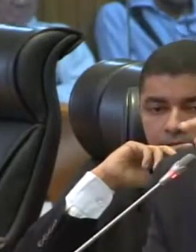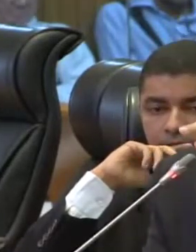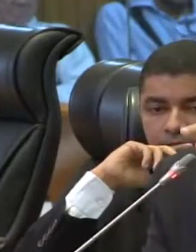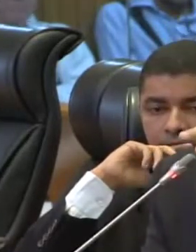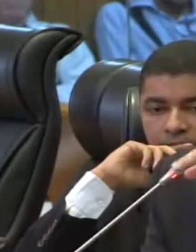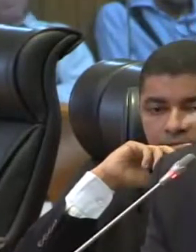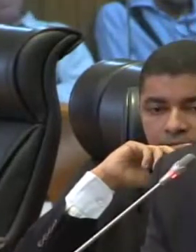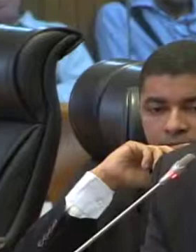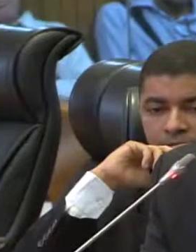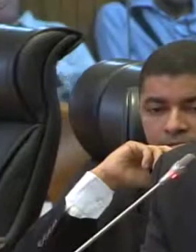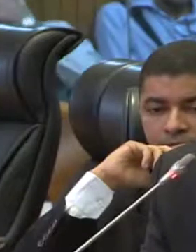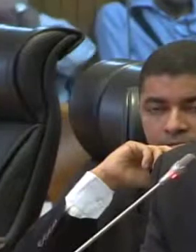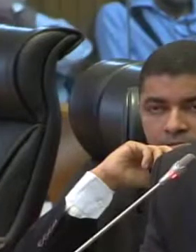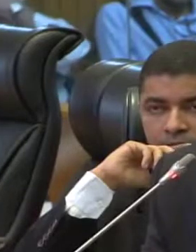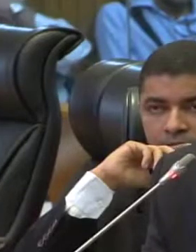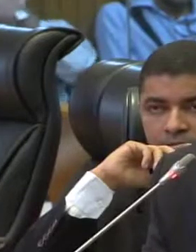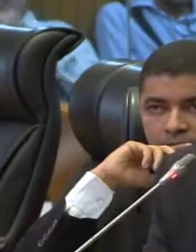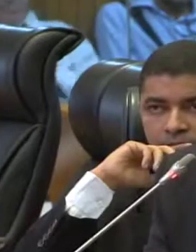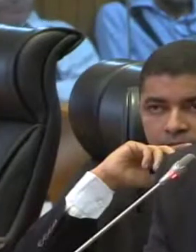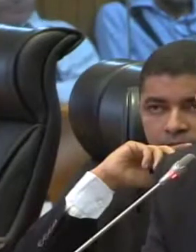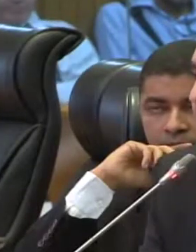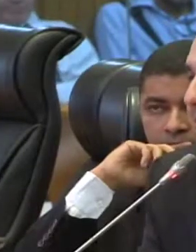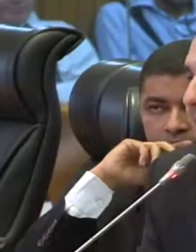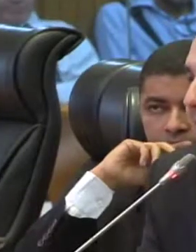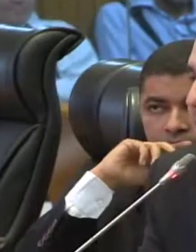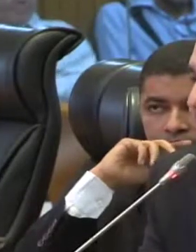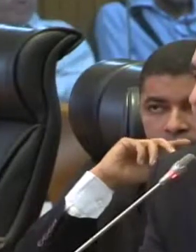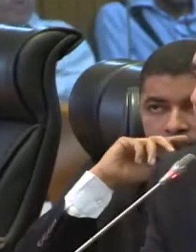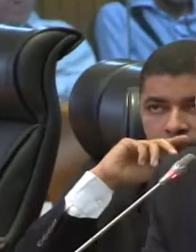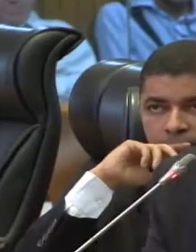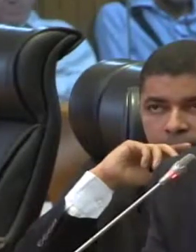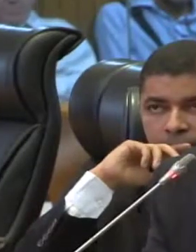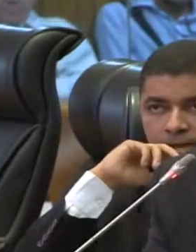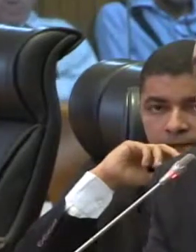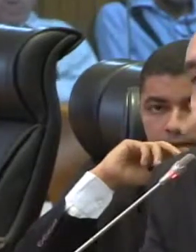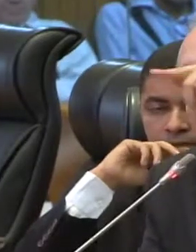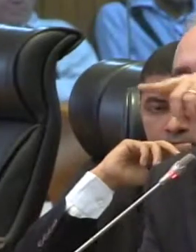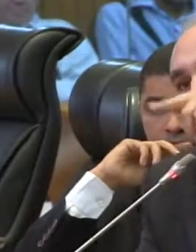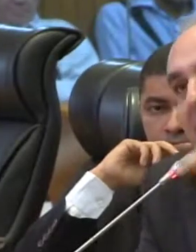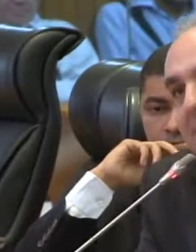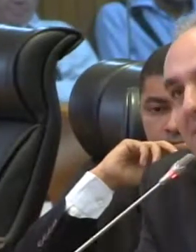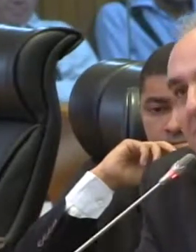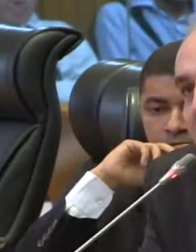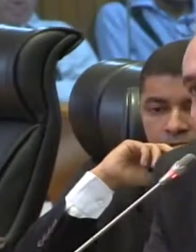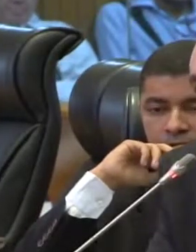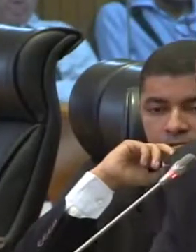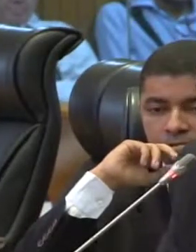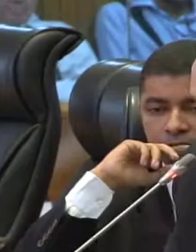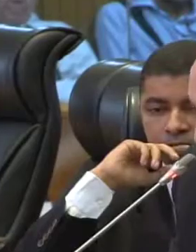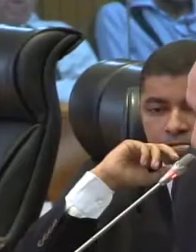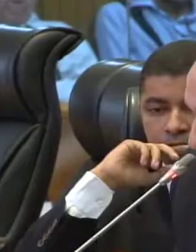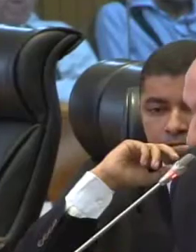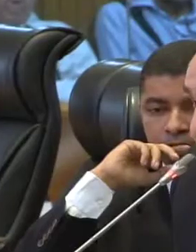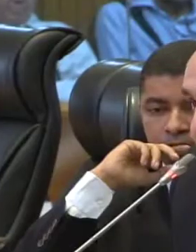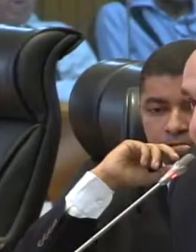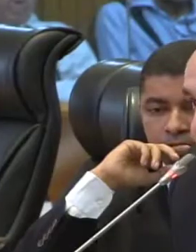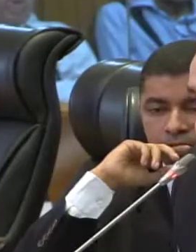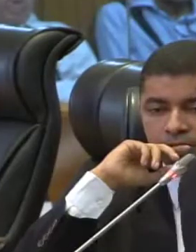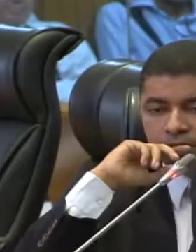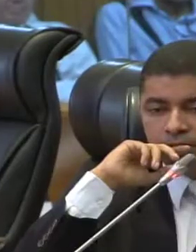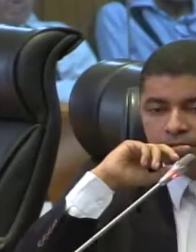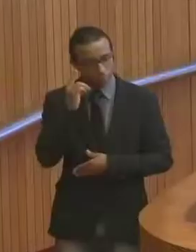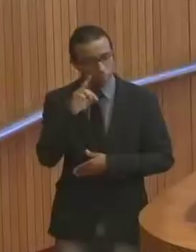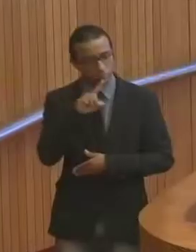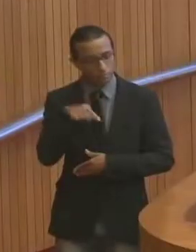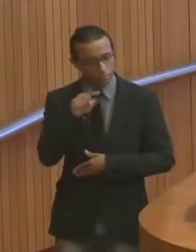E aí está aberta a porta para a Assembleia Legislativa do Maranhão poder participar dessas discussões. Muito obrigado, deputado